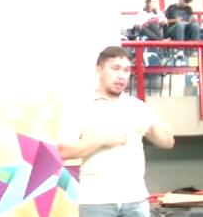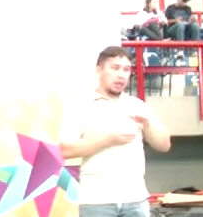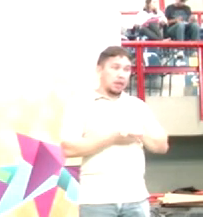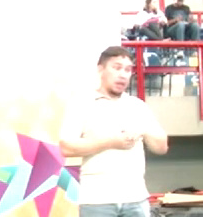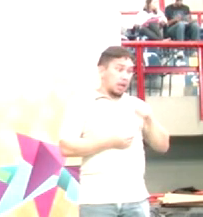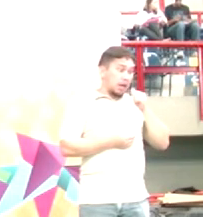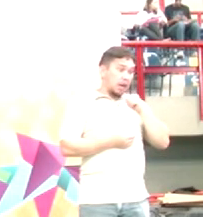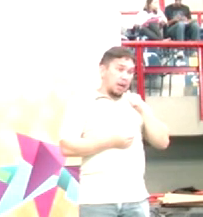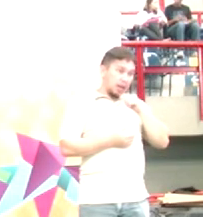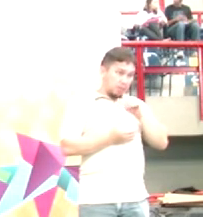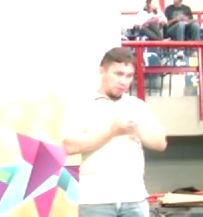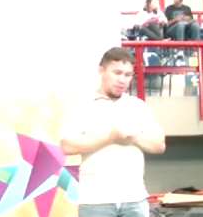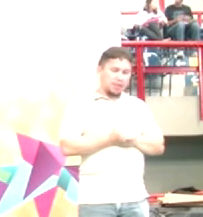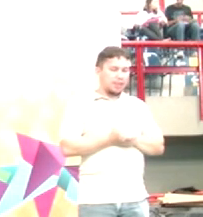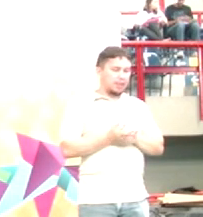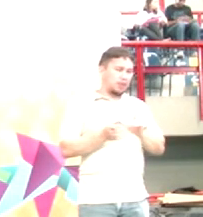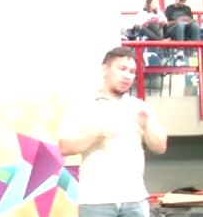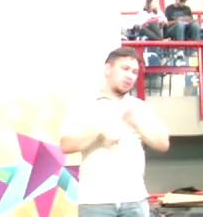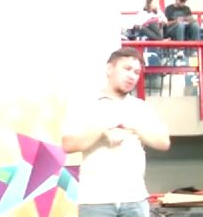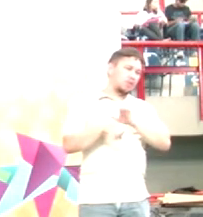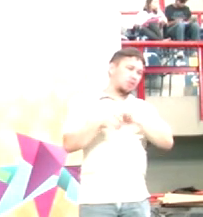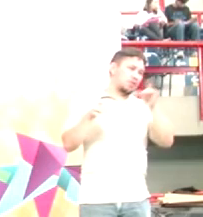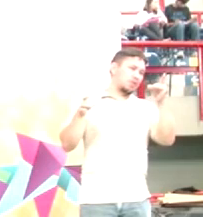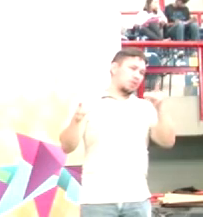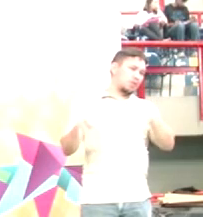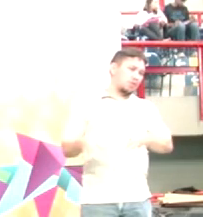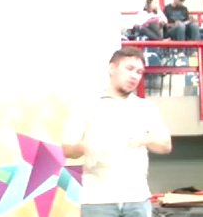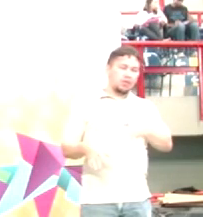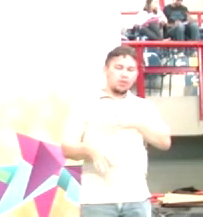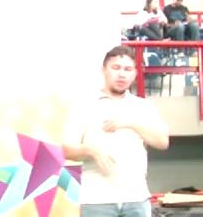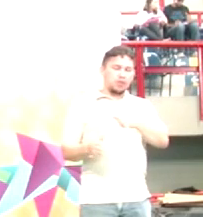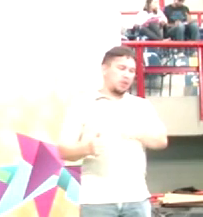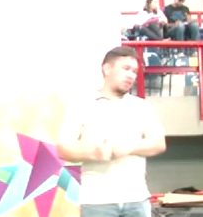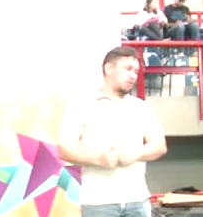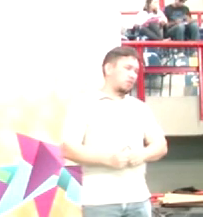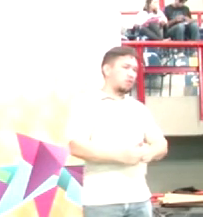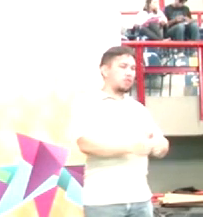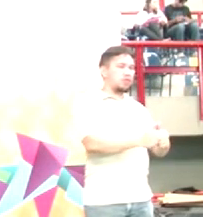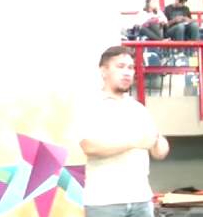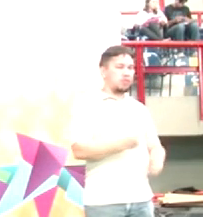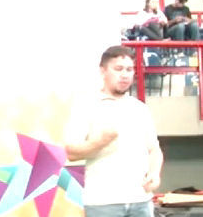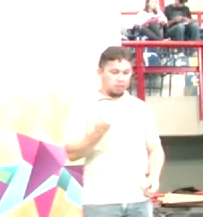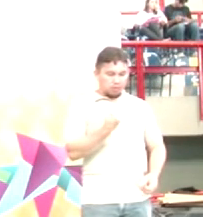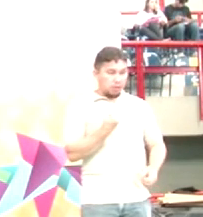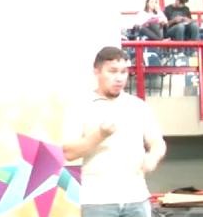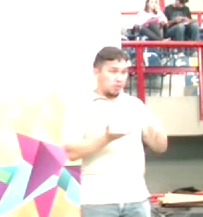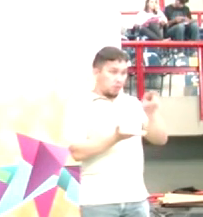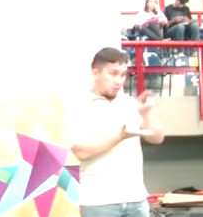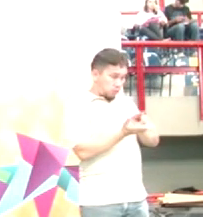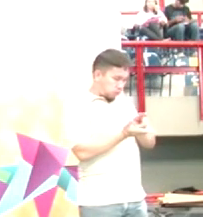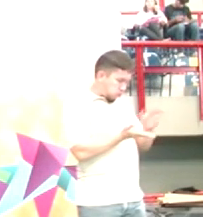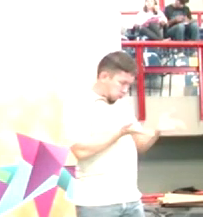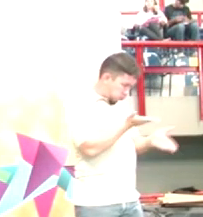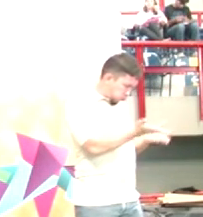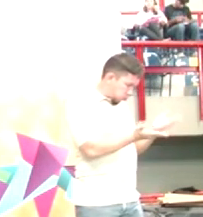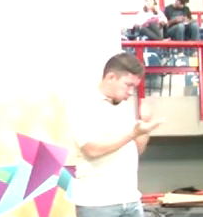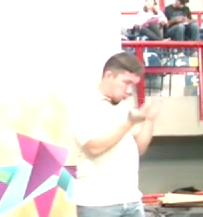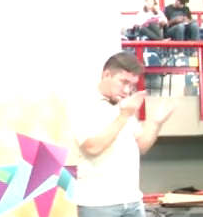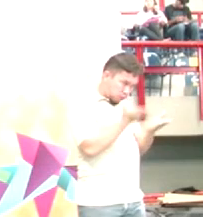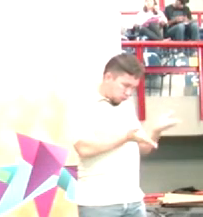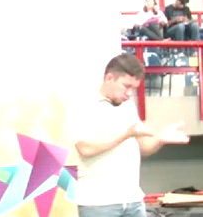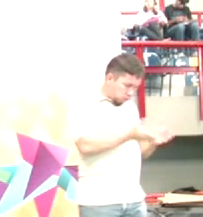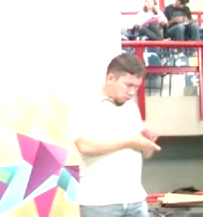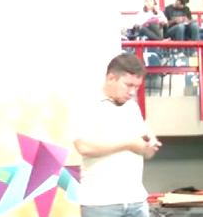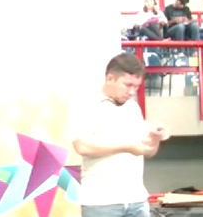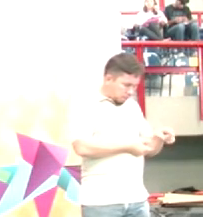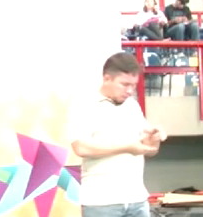não suportou a barra, foi-se embora com os filhos, e o psiquiatra dele disse a ele,